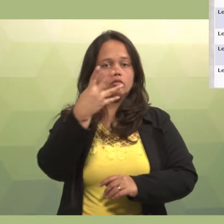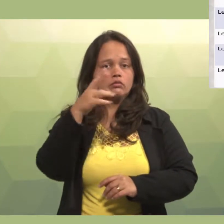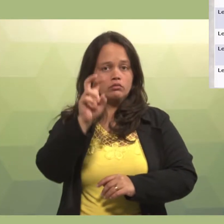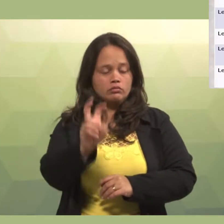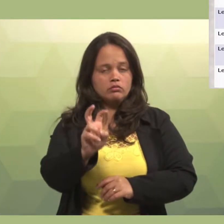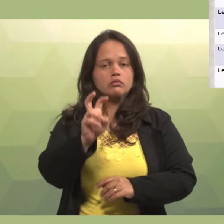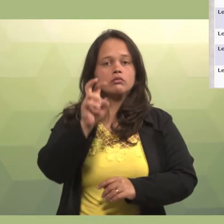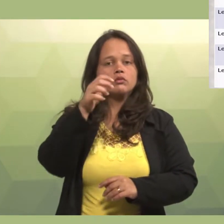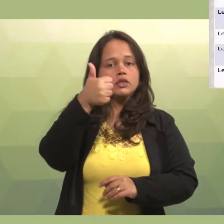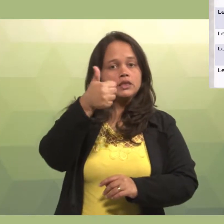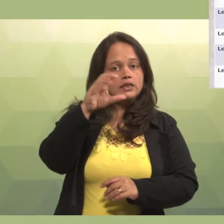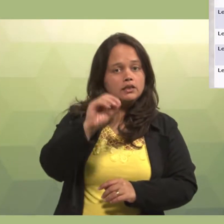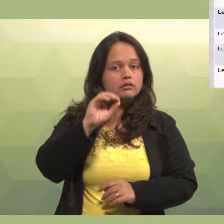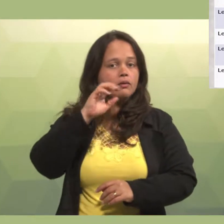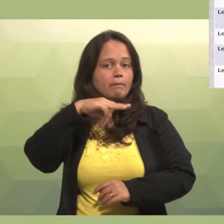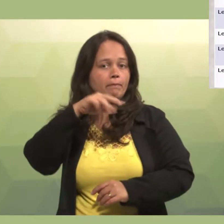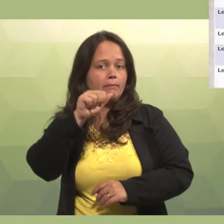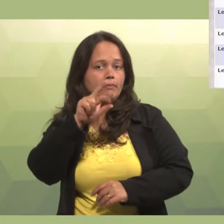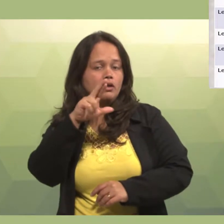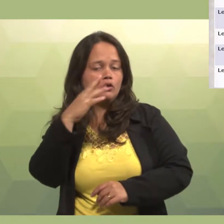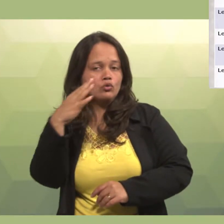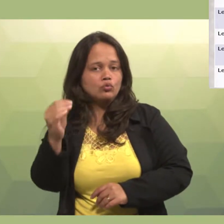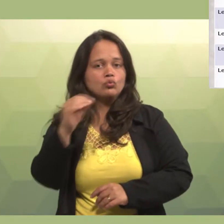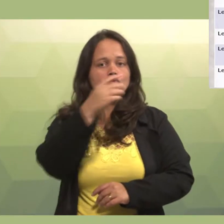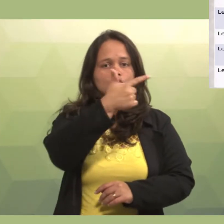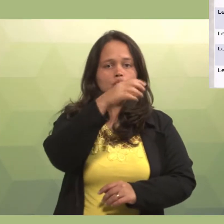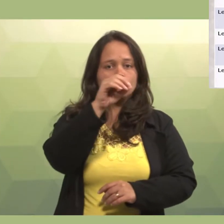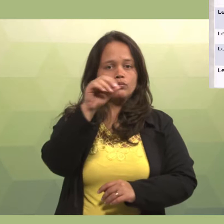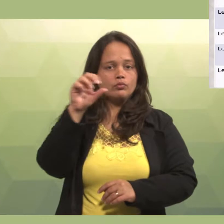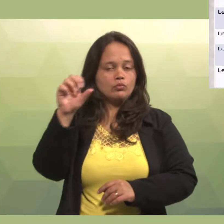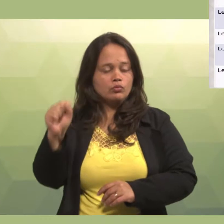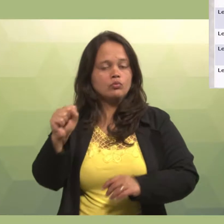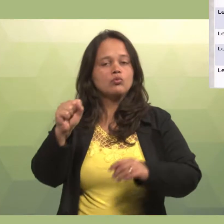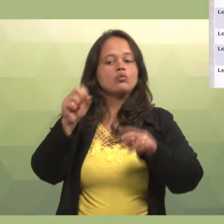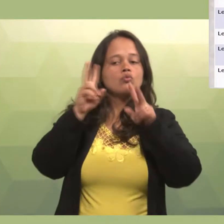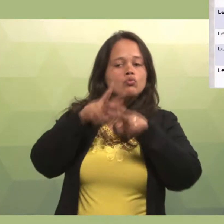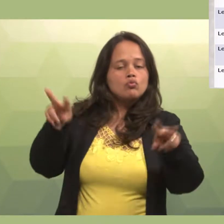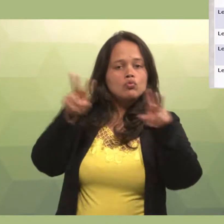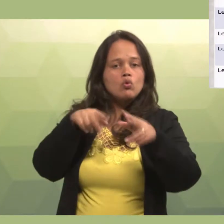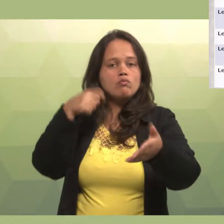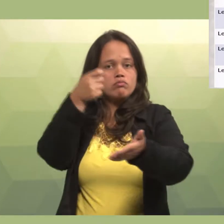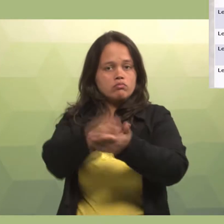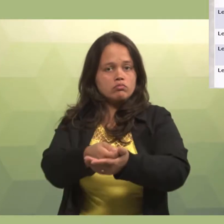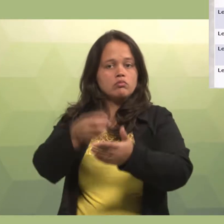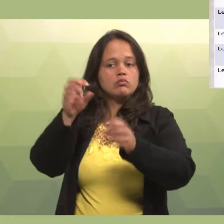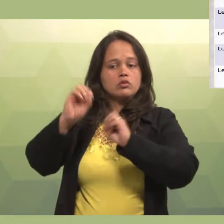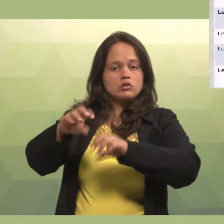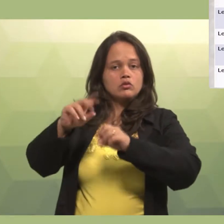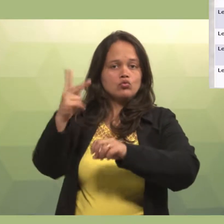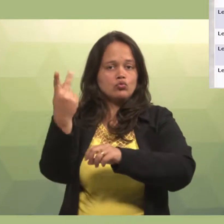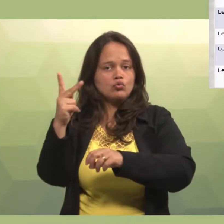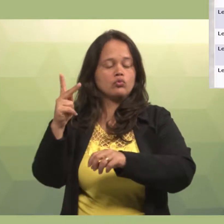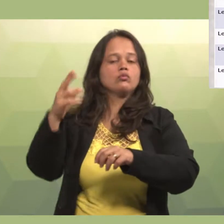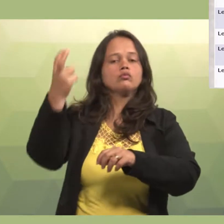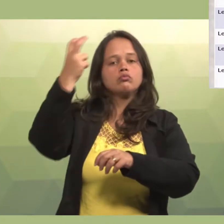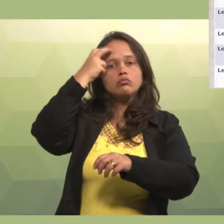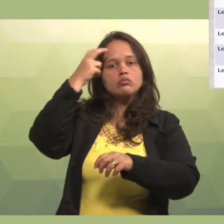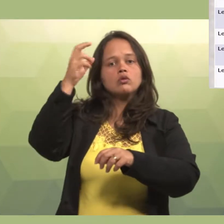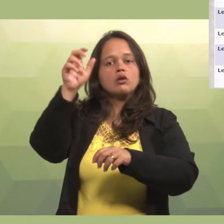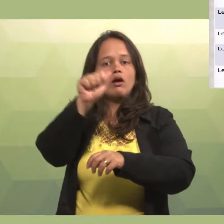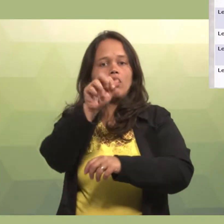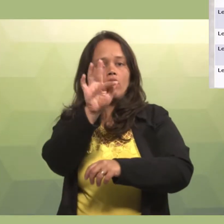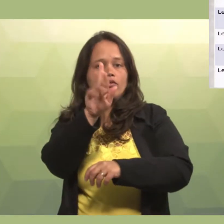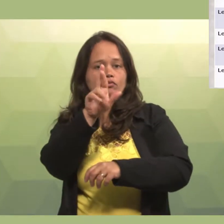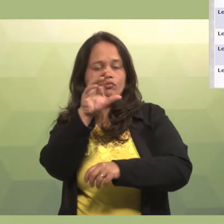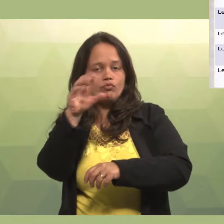história e cultura afro-brasileira em todas as escolas brasileiras e destaca o ensino da história e cultura dos povos